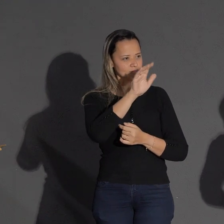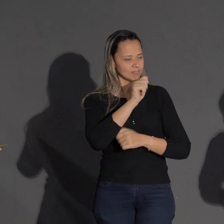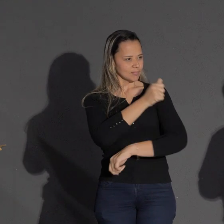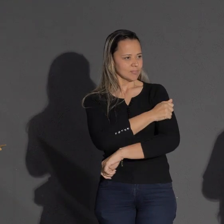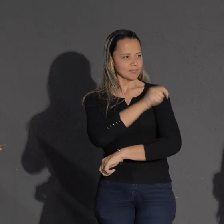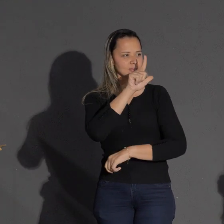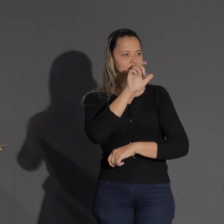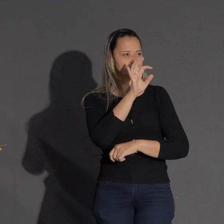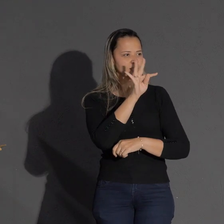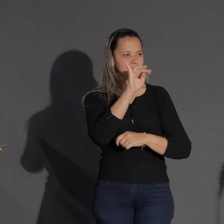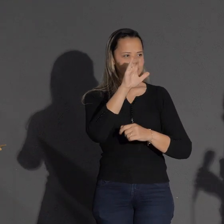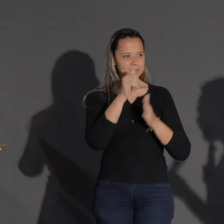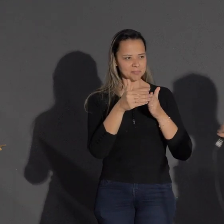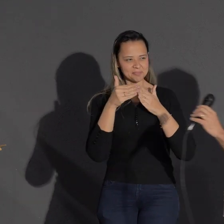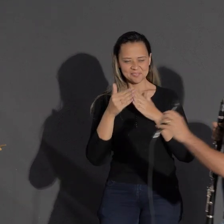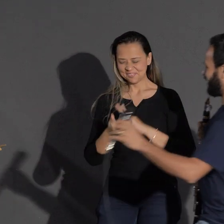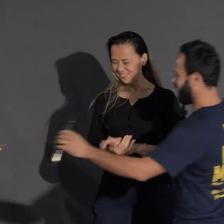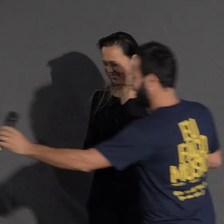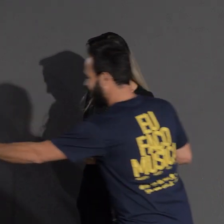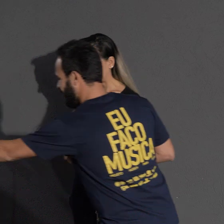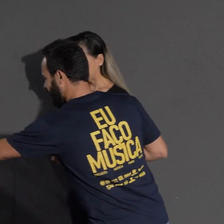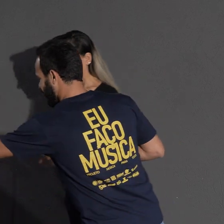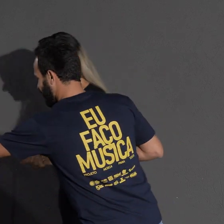aluna Letícia. Por favor, Letícia.